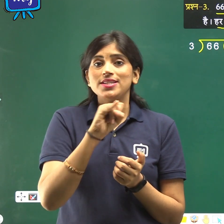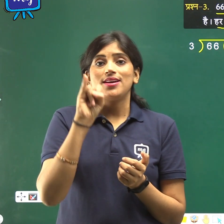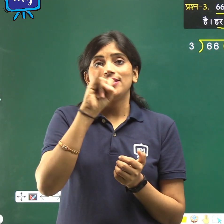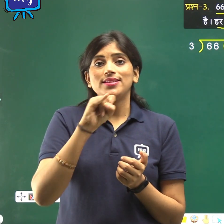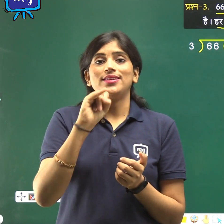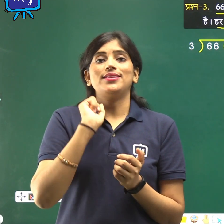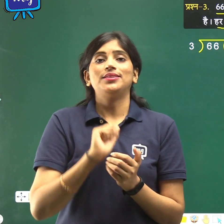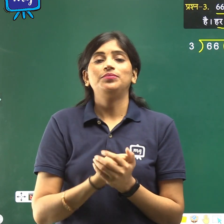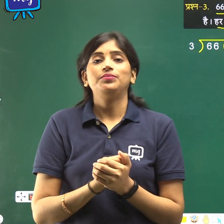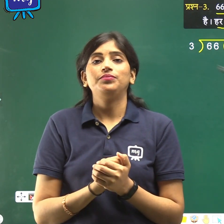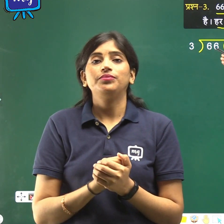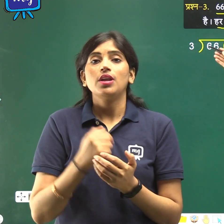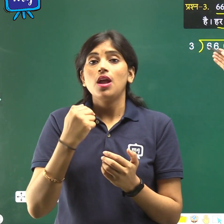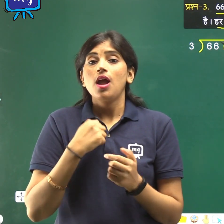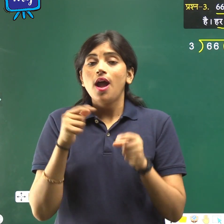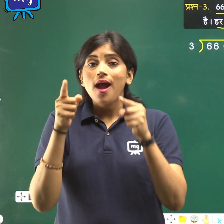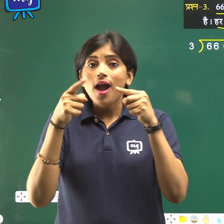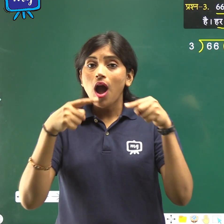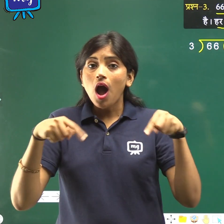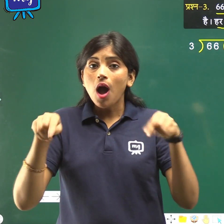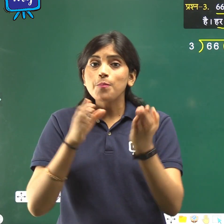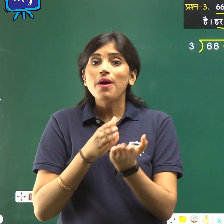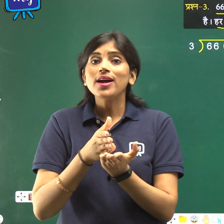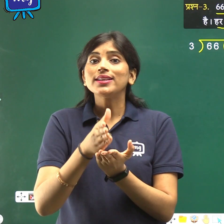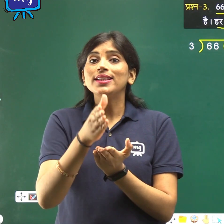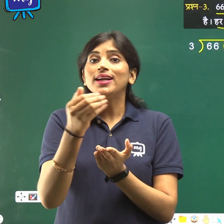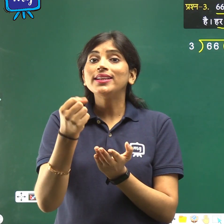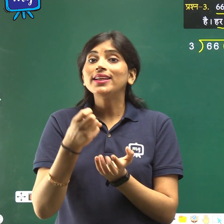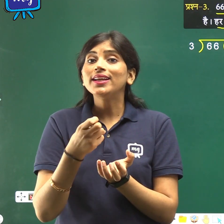66। हम भाग कितने का देंगे?